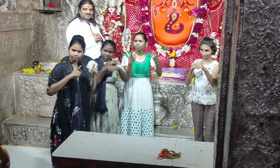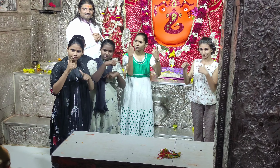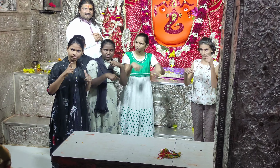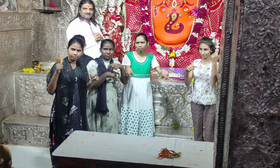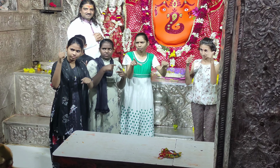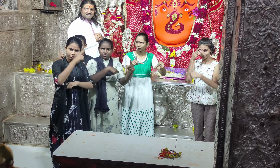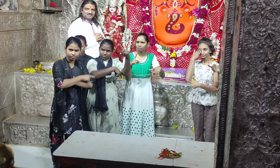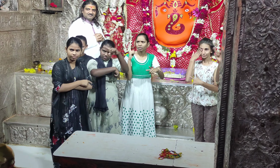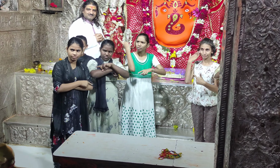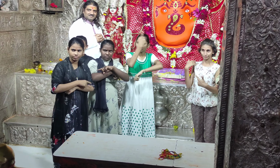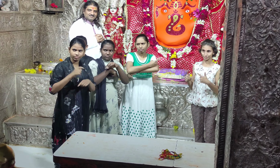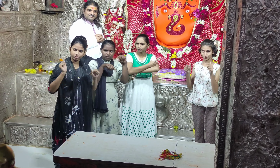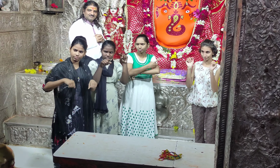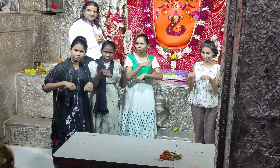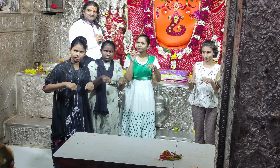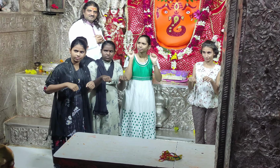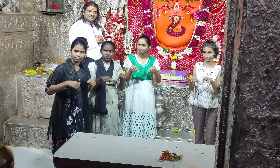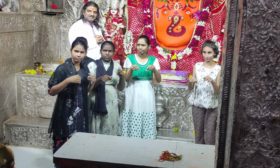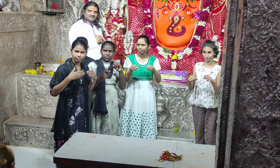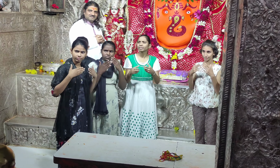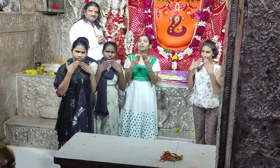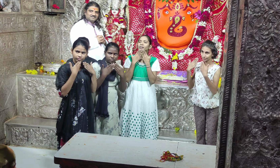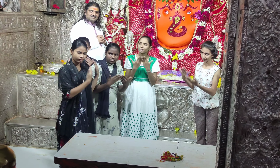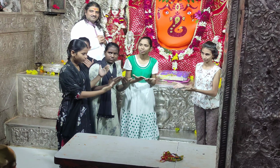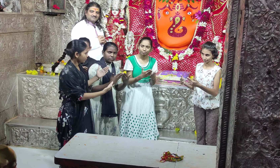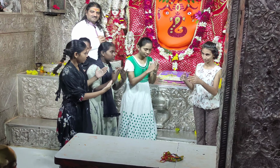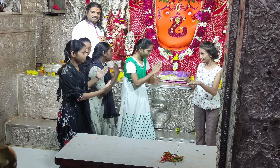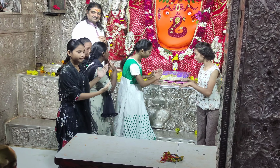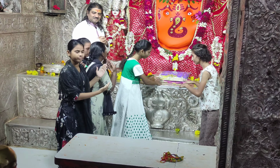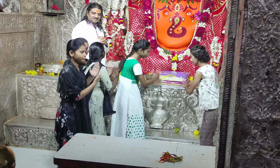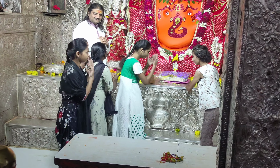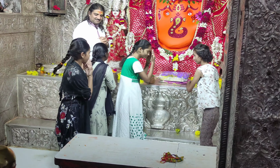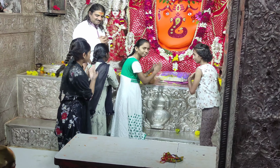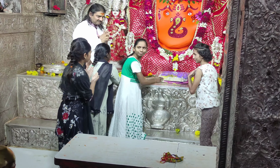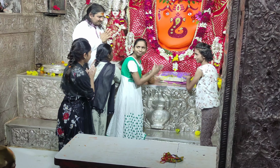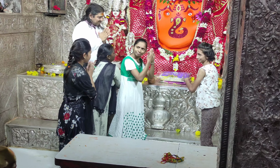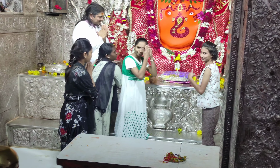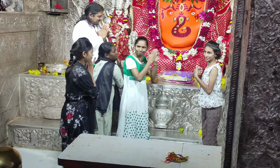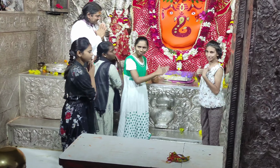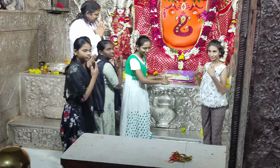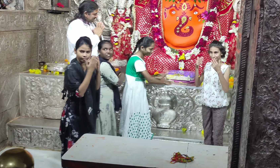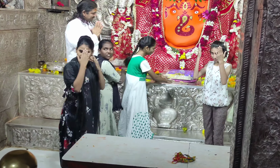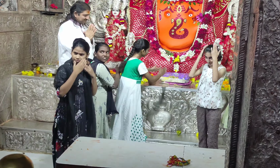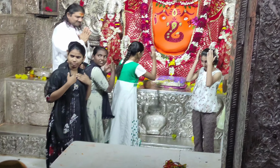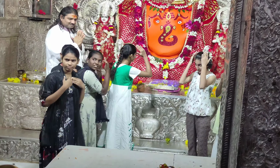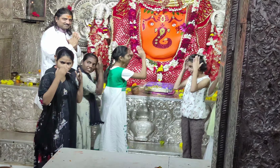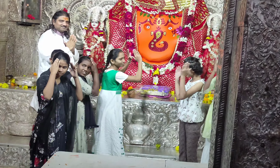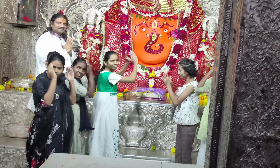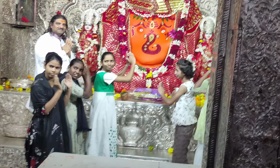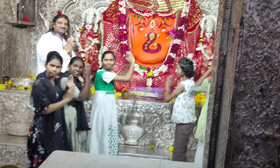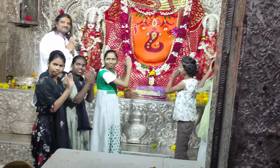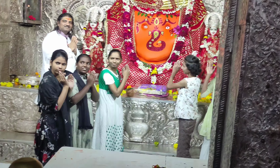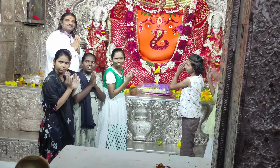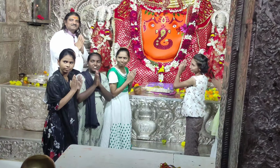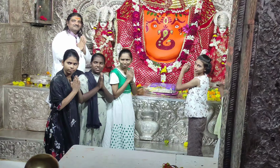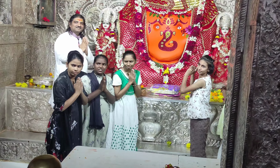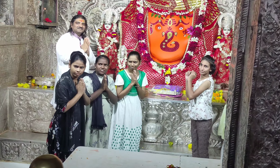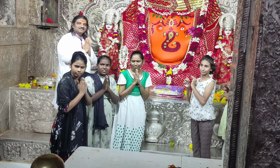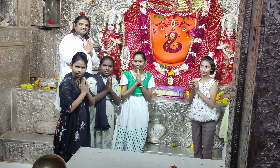सांकेतिक भाषा दिवस है, ठीक है। गणपति भगवान के दर्शन के लिए आए हैं, उनको आशीर्वाद मिल रहा है, ठीक है। भट्टा मंदिर के